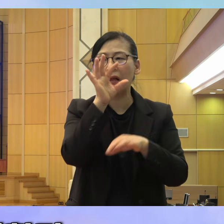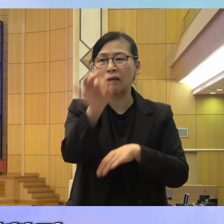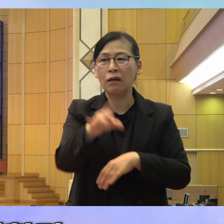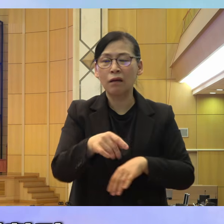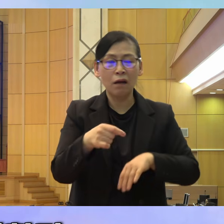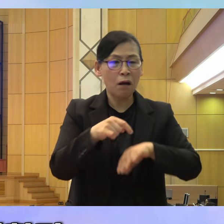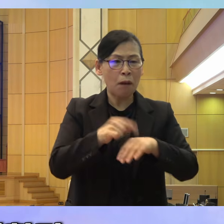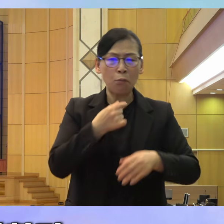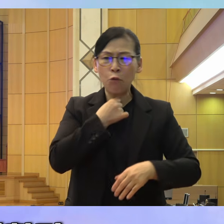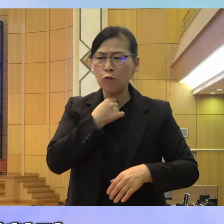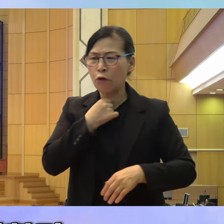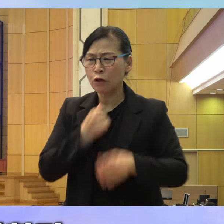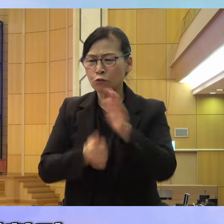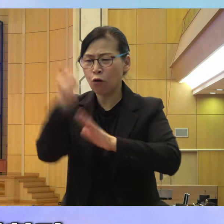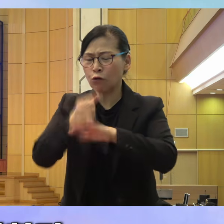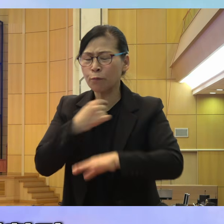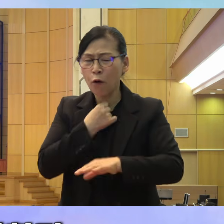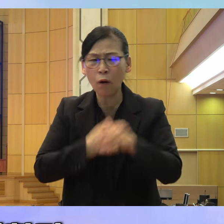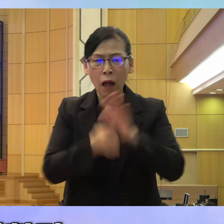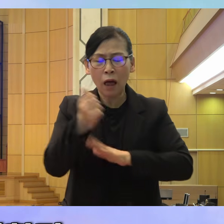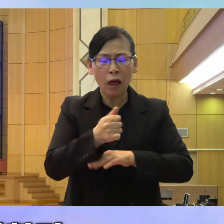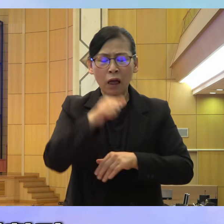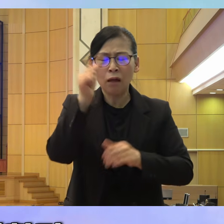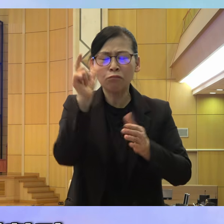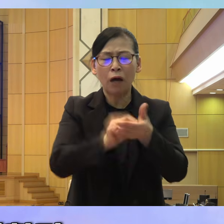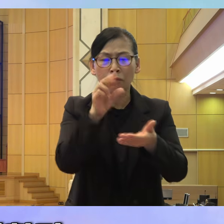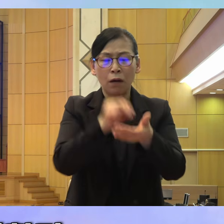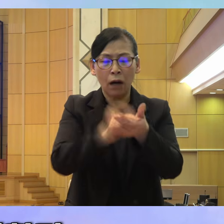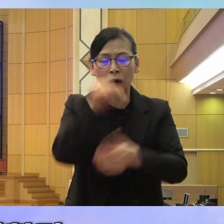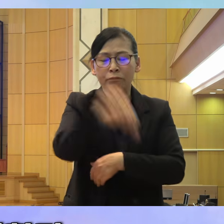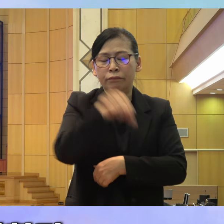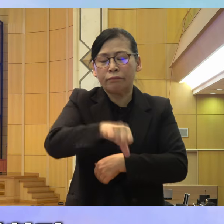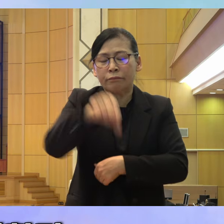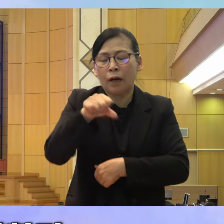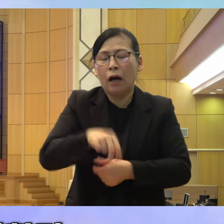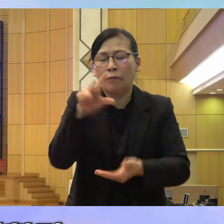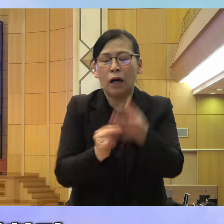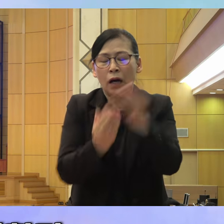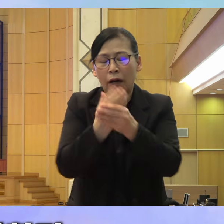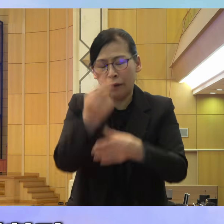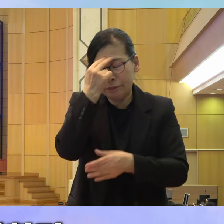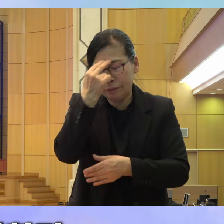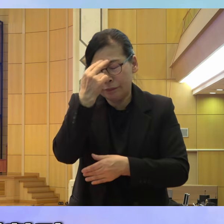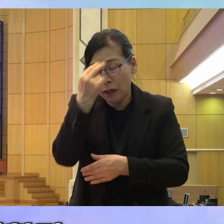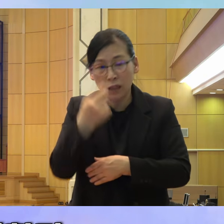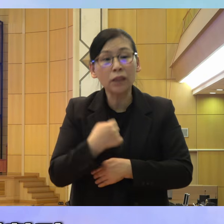마음은 원이로 돼 내가 원하는 대로 되지 아니하고 문제가 생기는 것입니다.